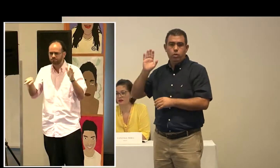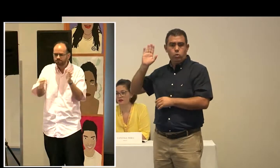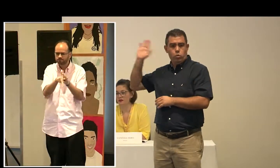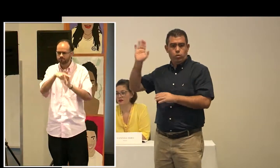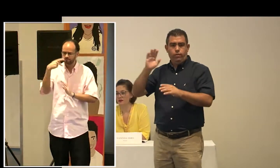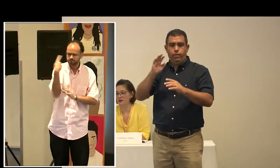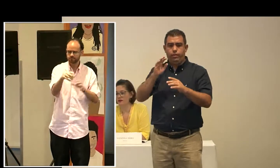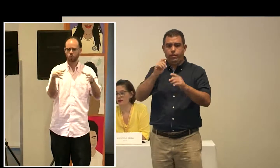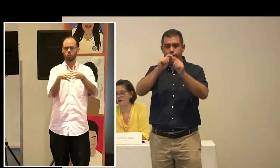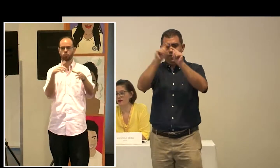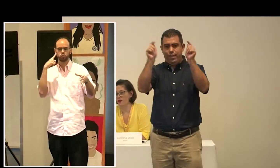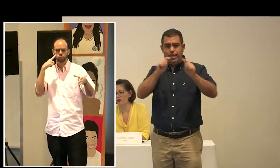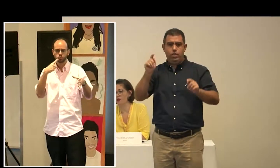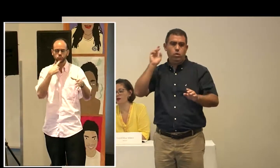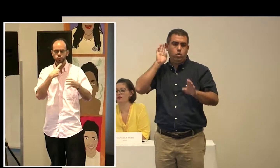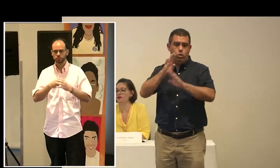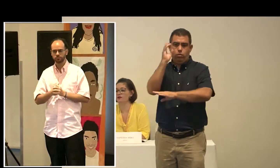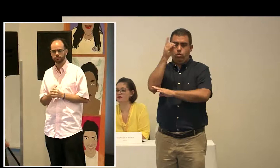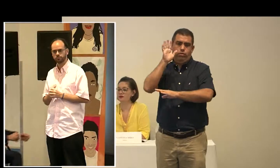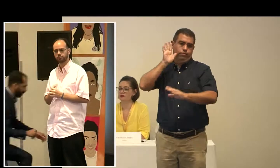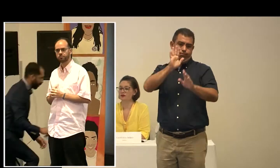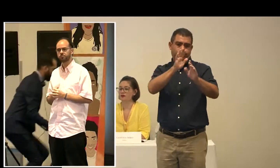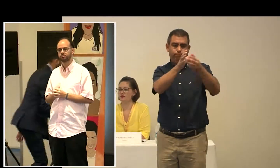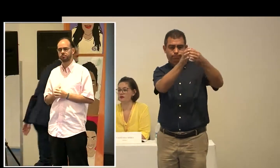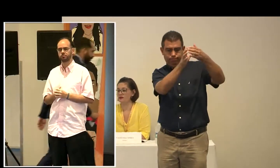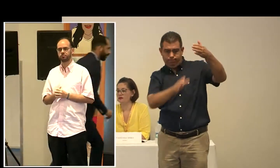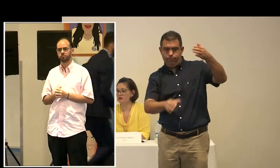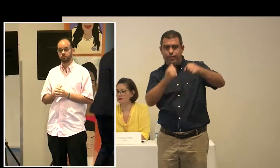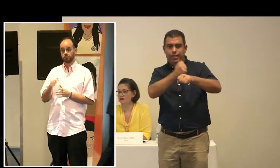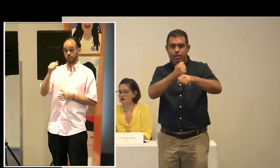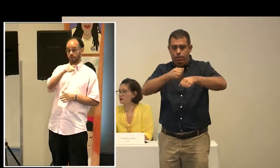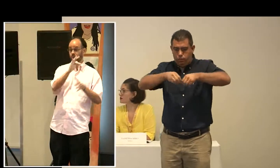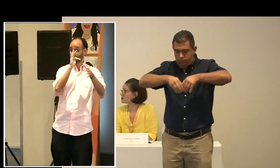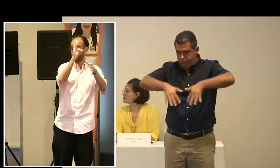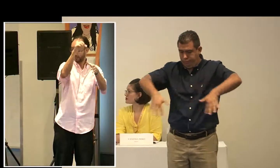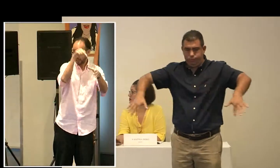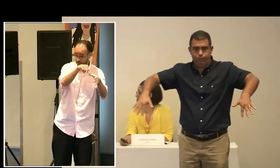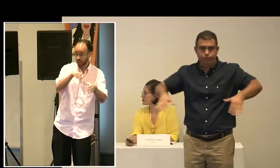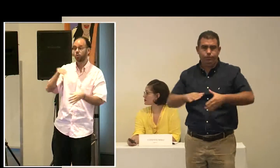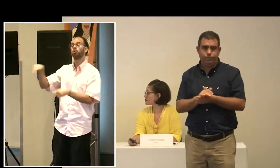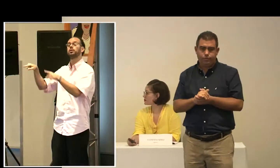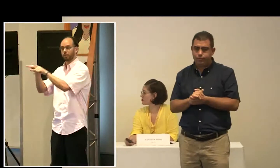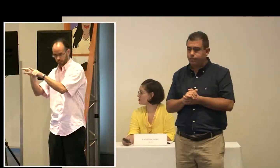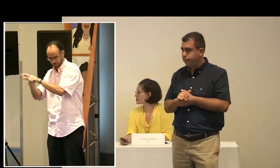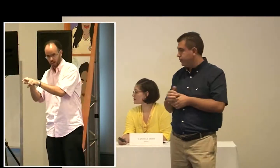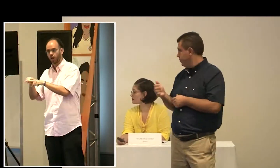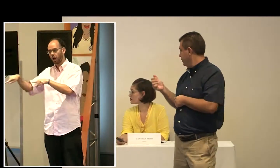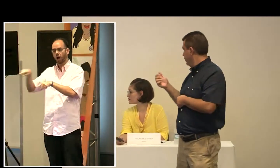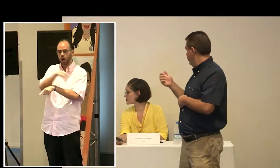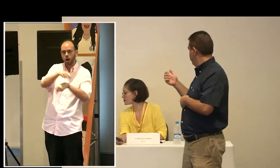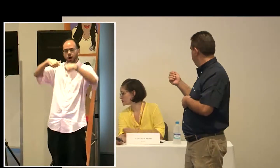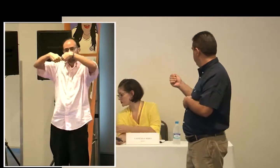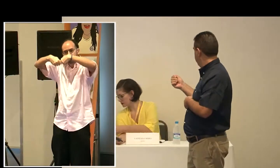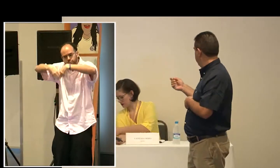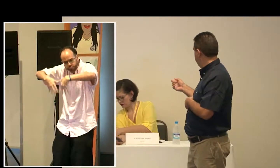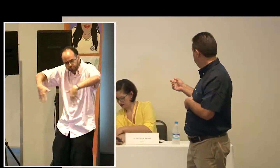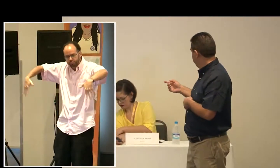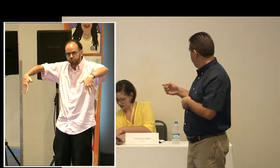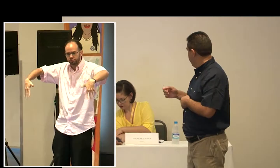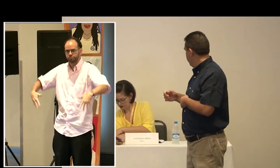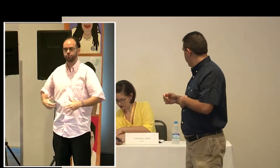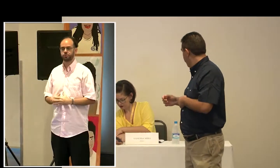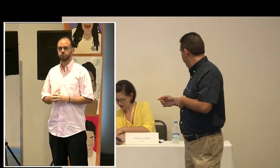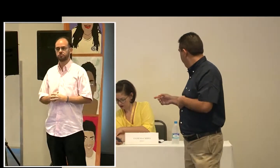Eu faço uma pesquisa na área de língua de sinais e uma pesquisa na atuação com surdos. Essa federação